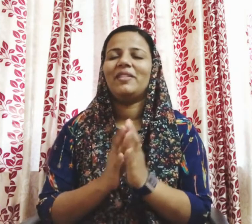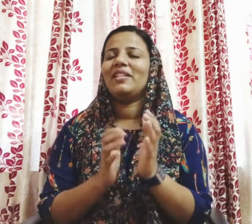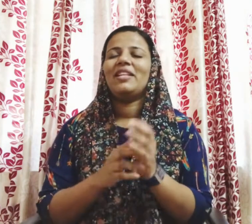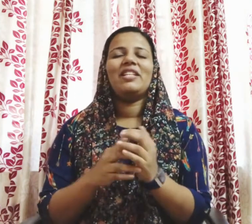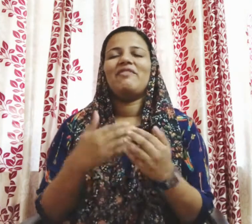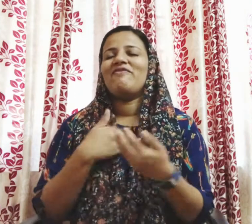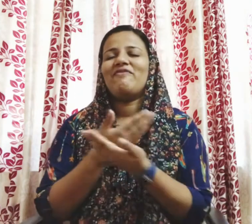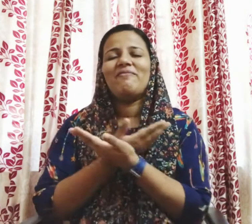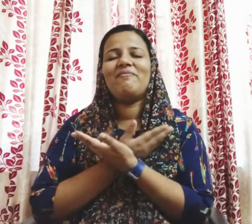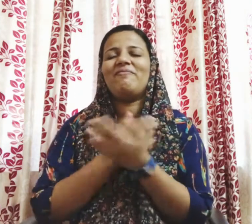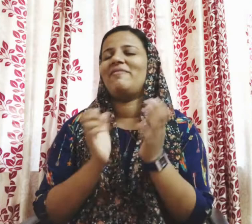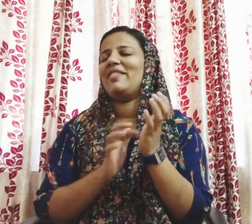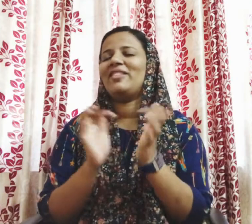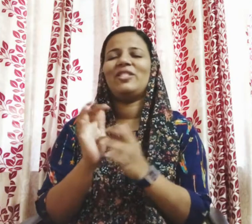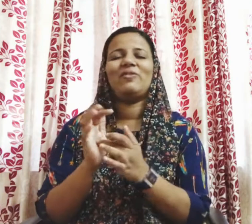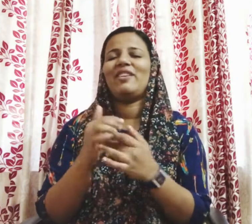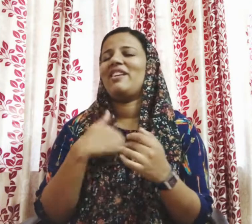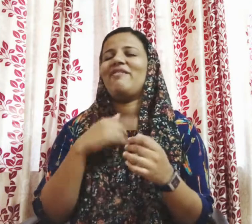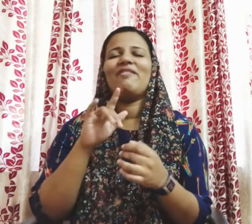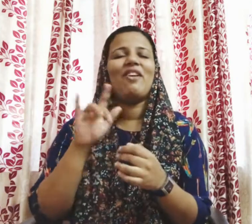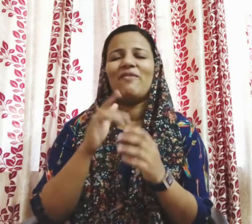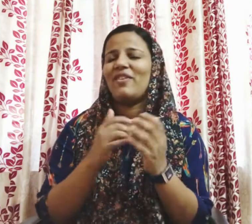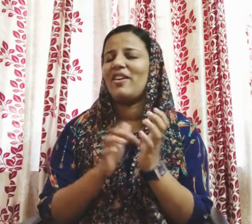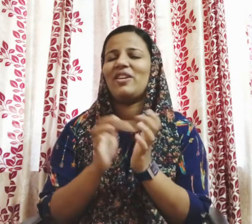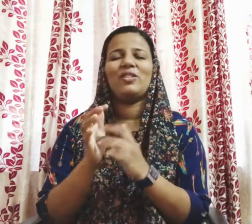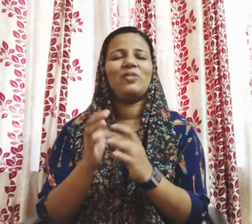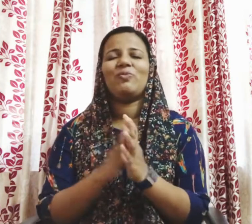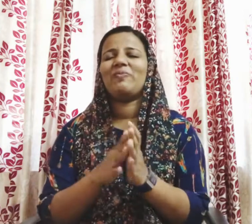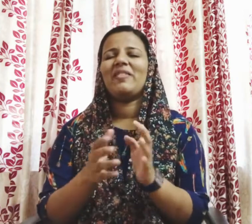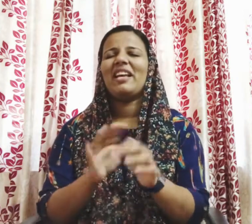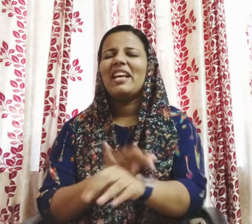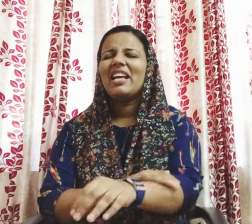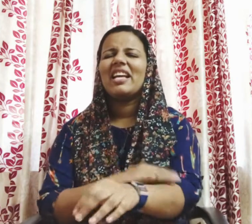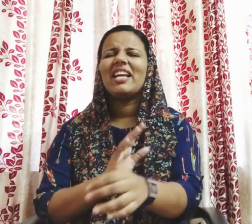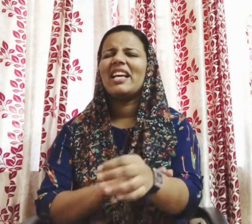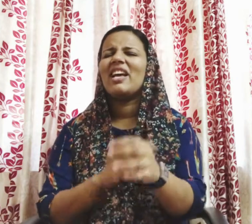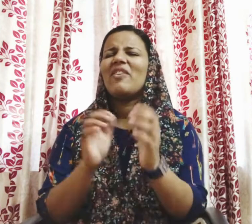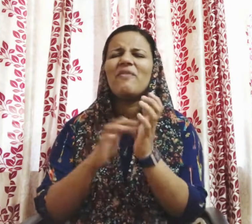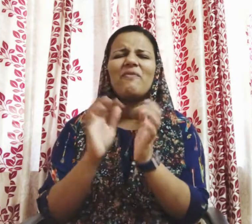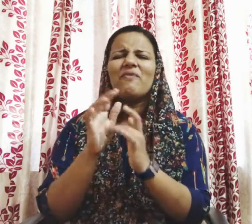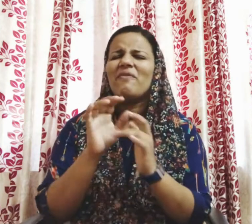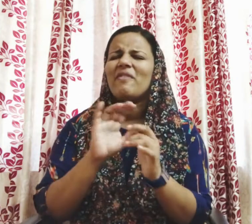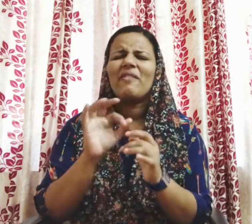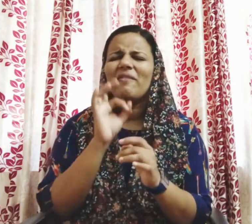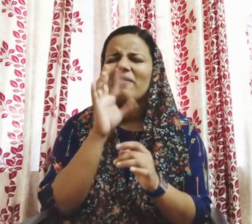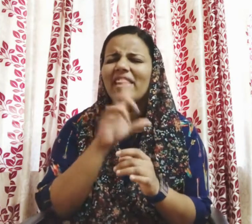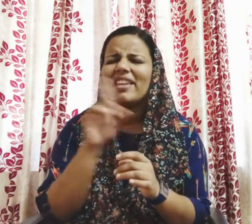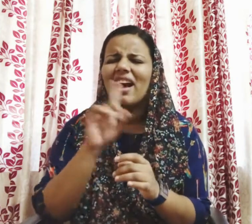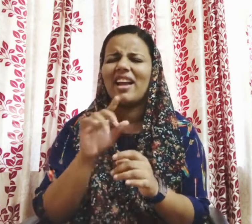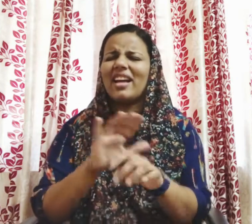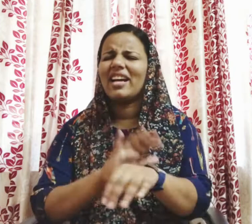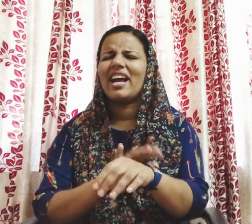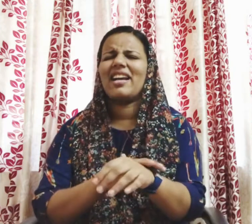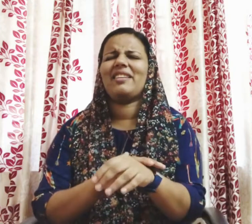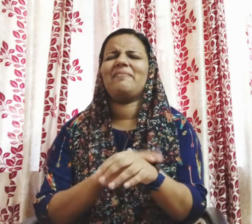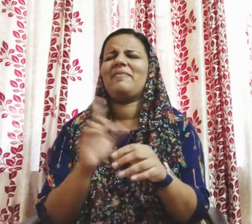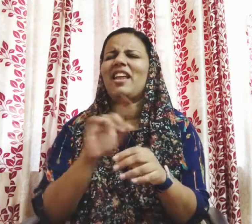പറയുന്നു. ഓ വി ലവ് യു ജീസസ്. അങ്ങ് അത്ഭുതം ചെയ്തതിന് നന്ദി പറയുന്നു കർത്താവെ. ഇടത്ത് കൈക്ക് വേദനയാൽ ഭാരപ്പെടുന്നവർക്ക് വേണ്ടി പ്രാർത്ഥിക്കുന്നു. ഇന്ന് പ്രഭാതത്തിൽ